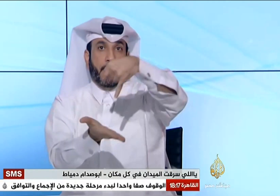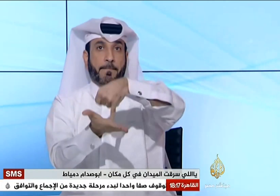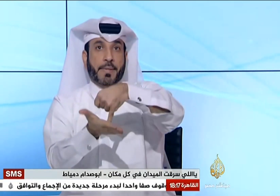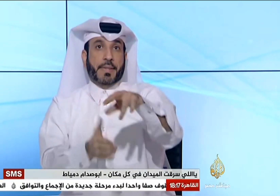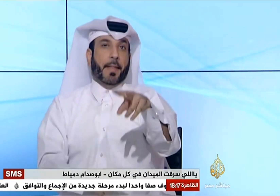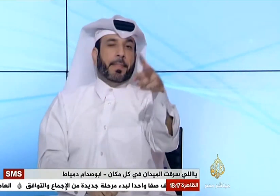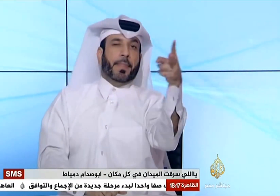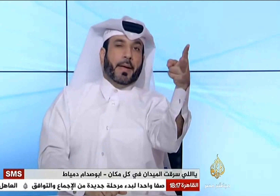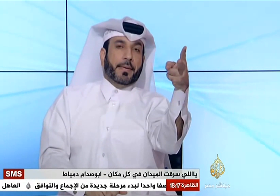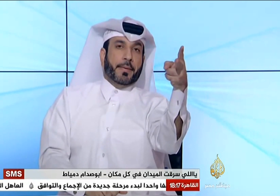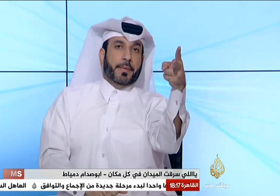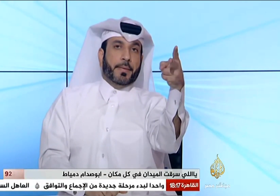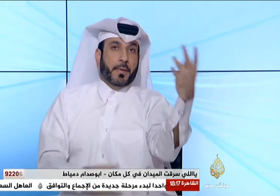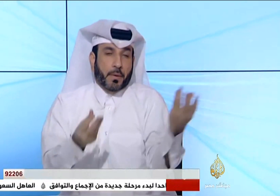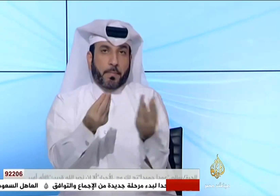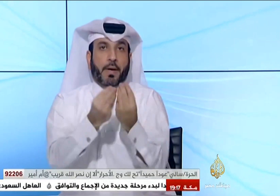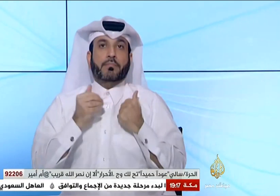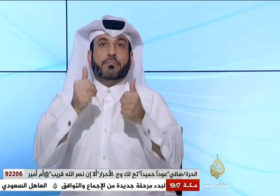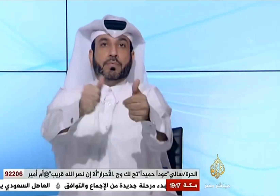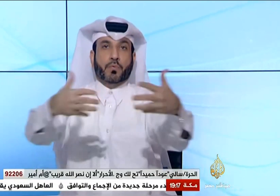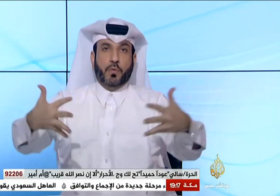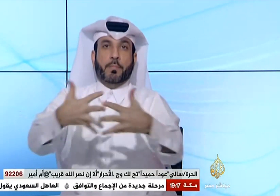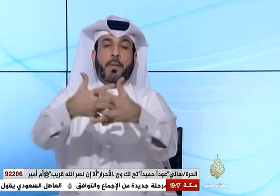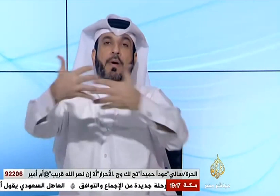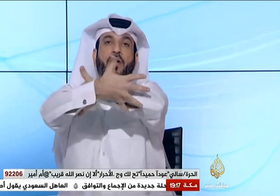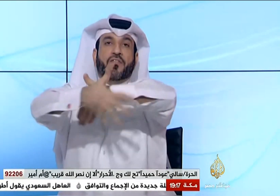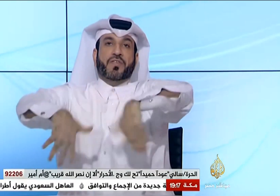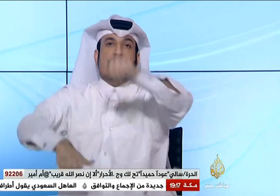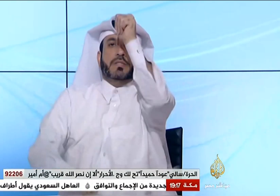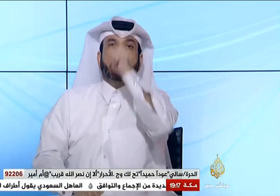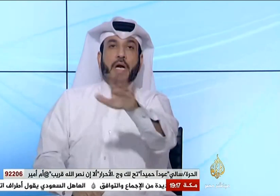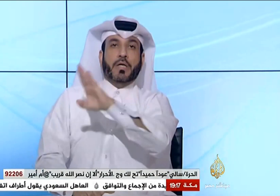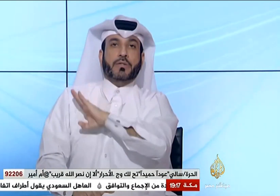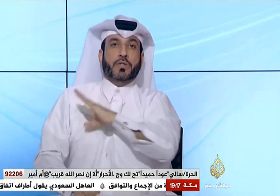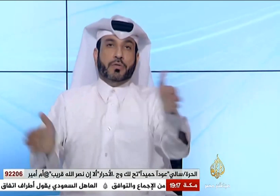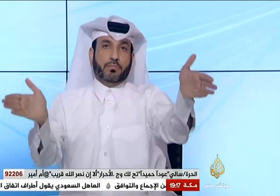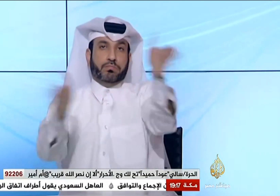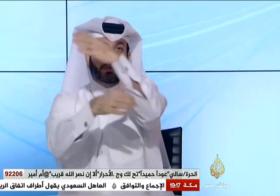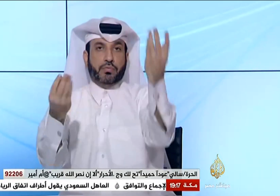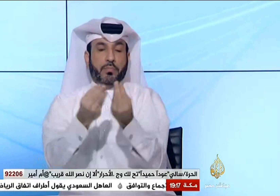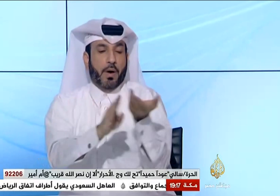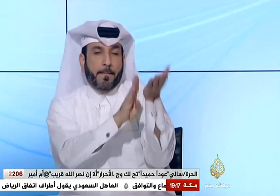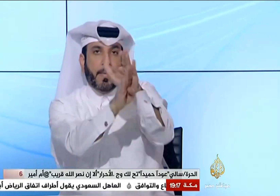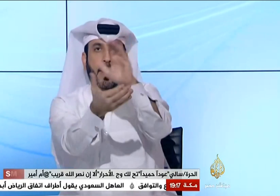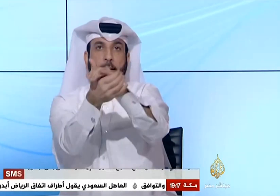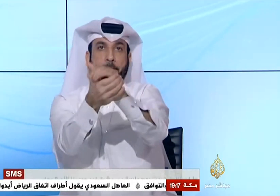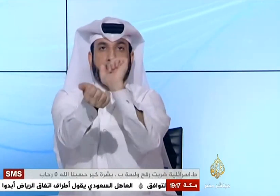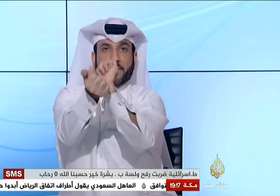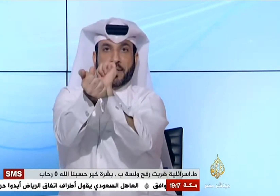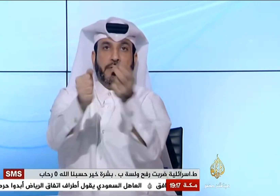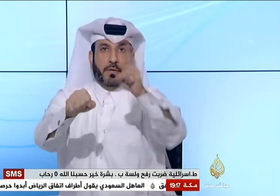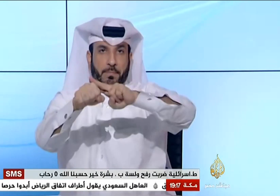وفي جامعه مدينه السادات نظم الطلاب وقفه رافضه للانقلاب العسكري والتضامنا مع الطلاب المعتقلين